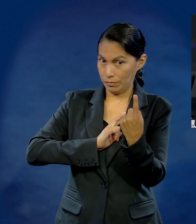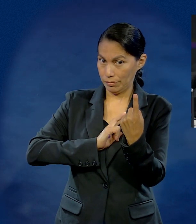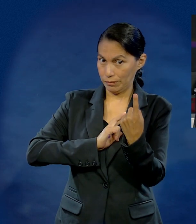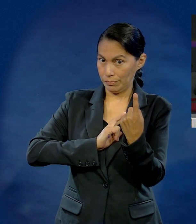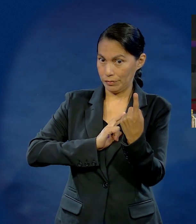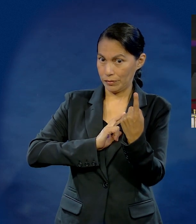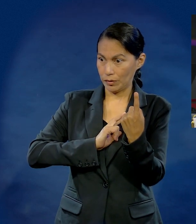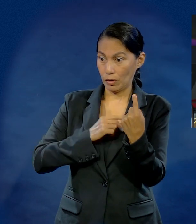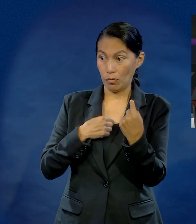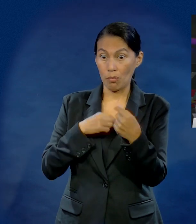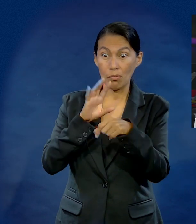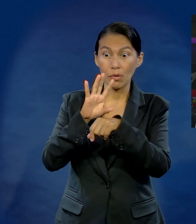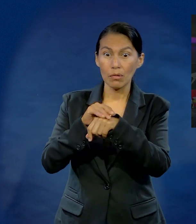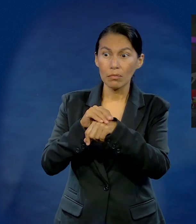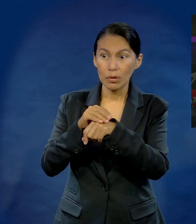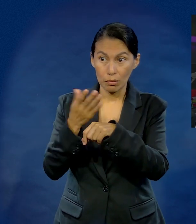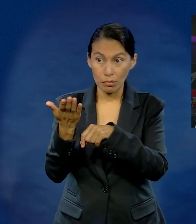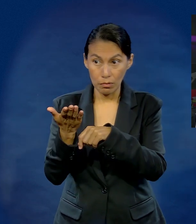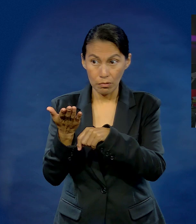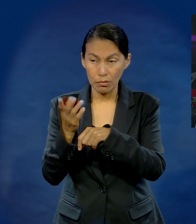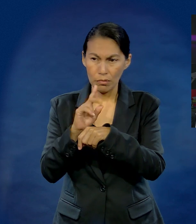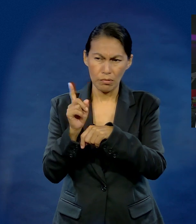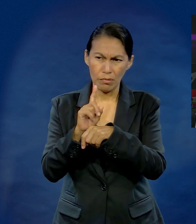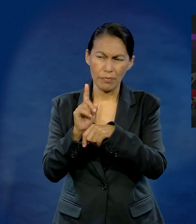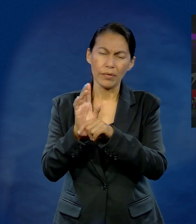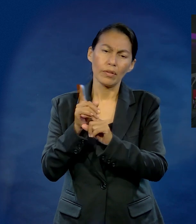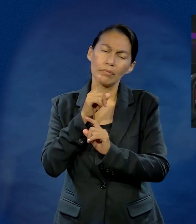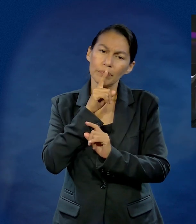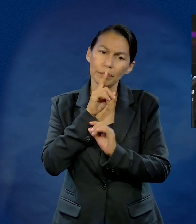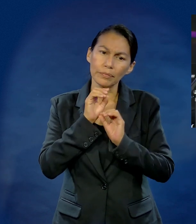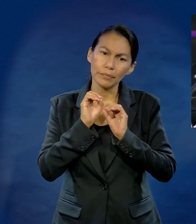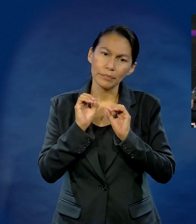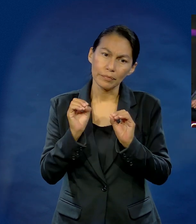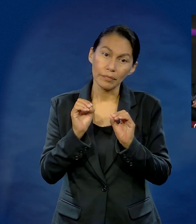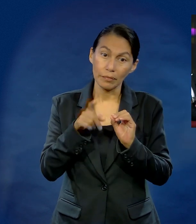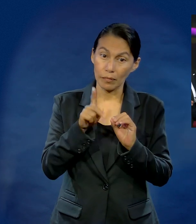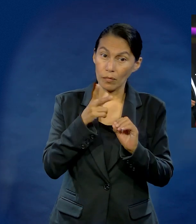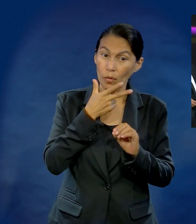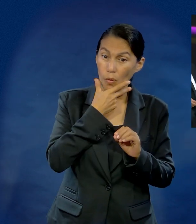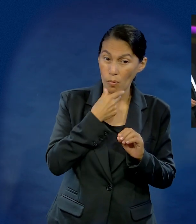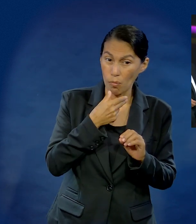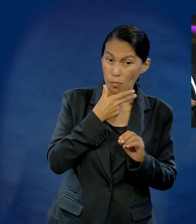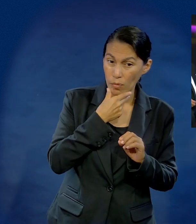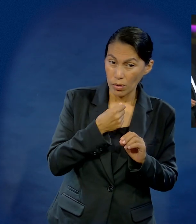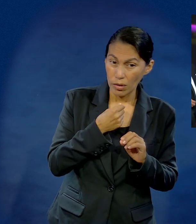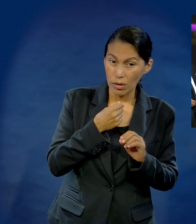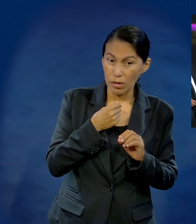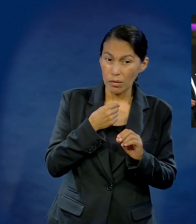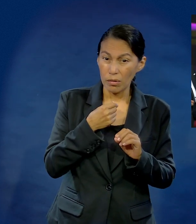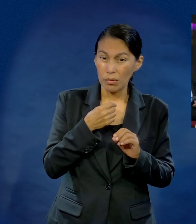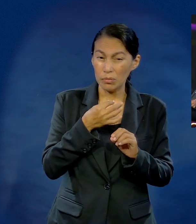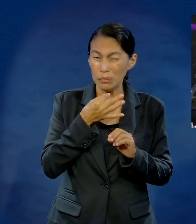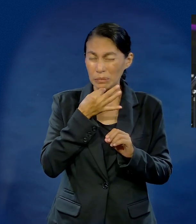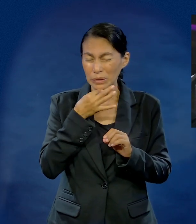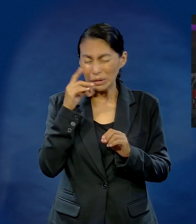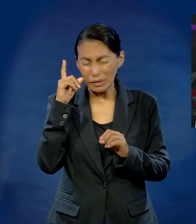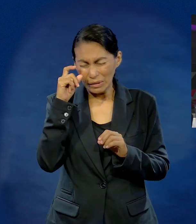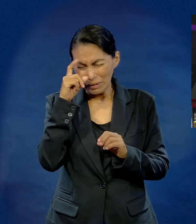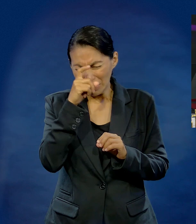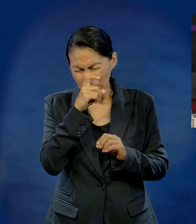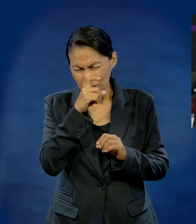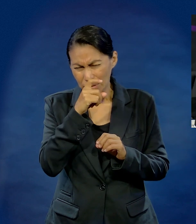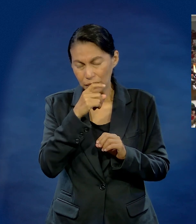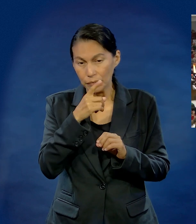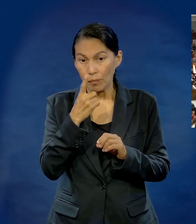mí. Hoy quiero compartirles una de esas respuestas que me ha marcado. No voy a decir el nombre porque no le